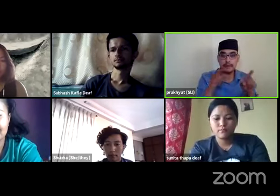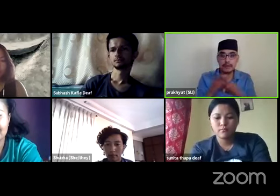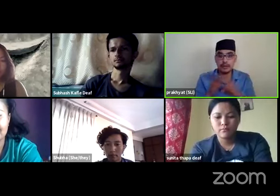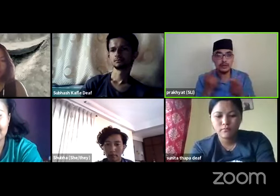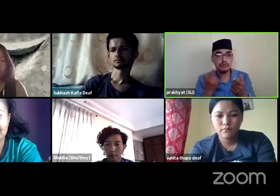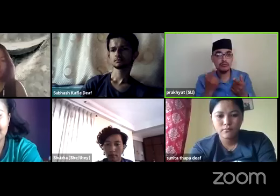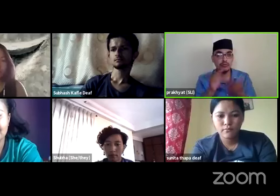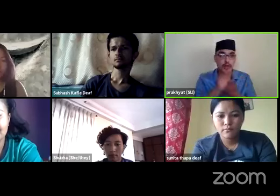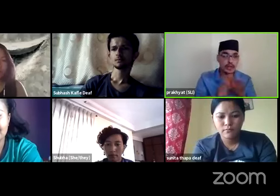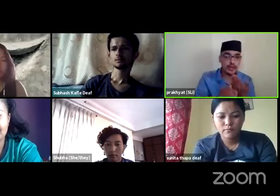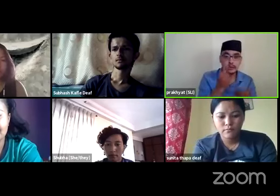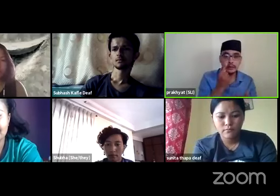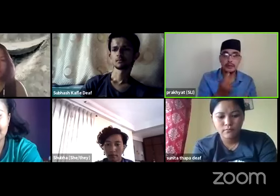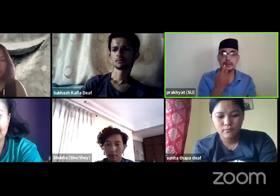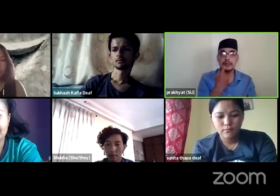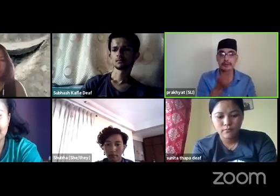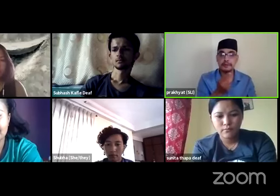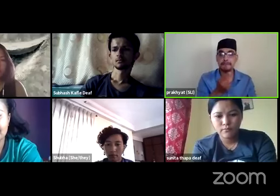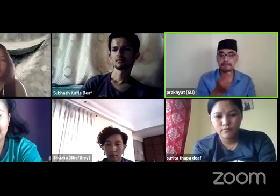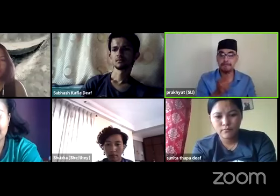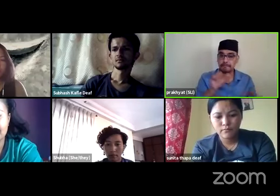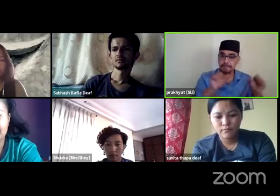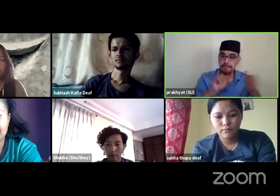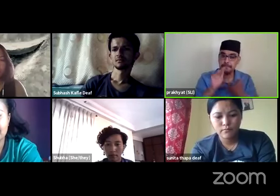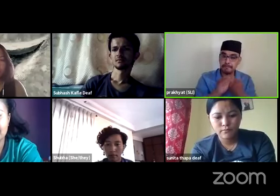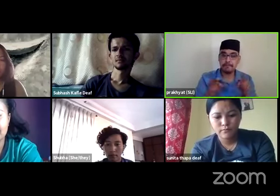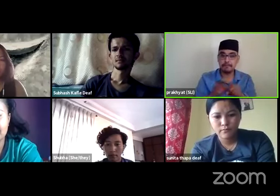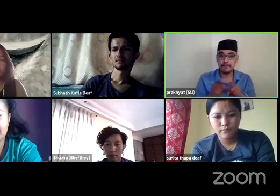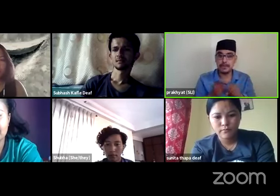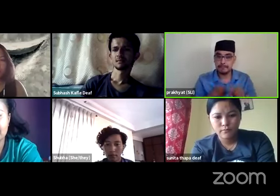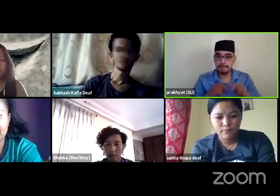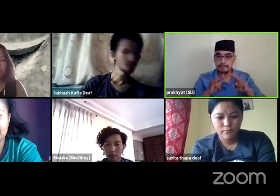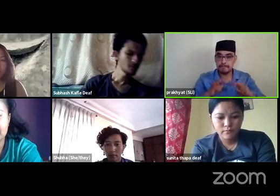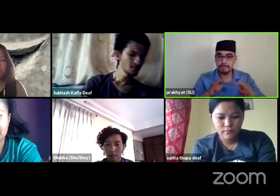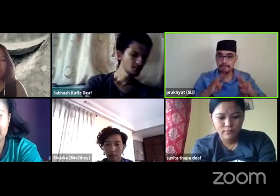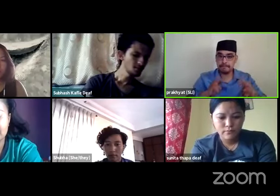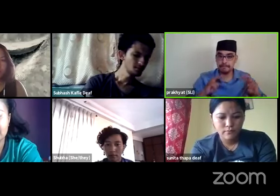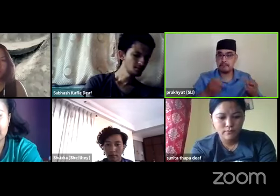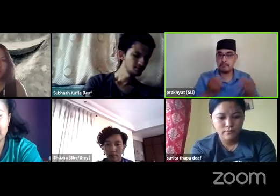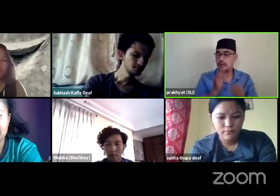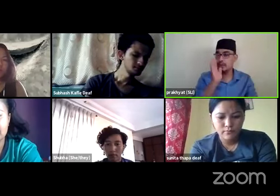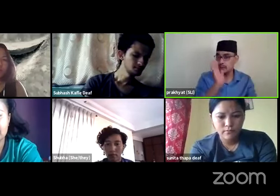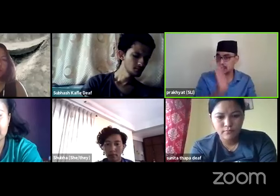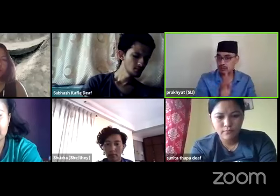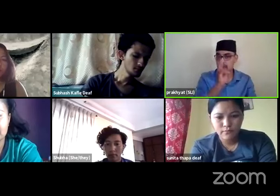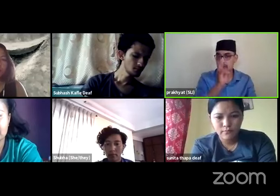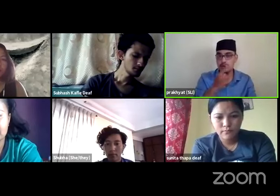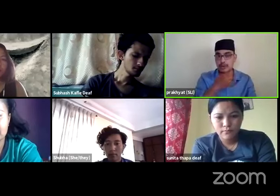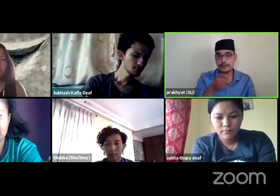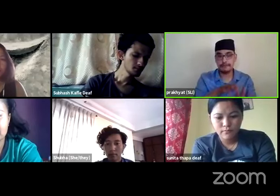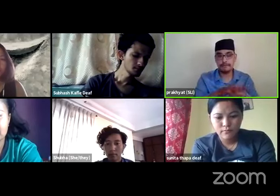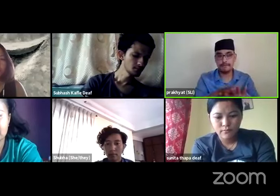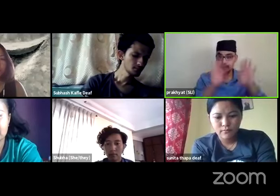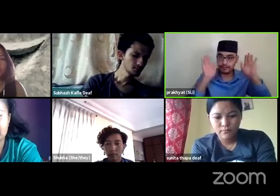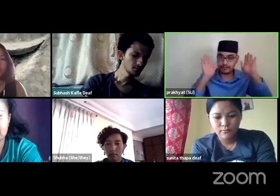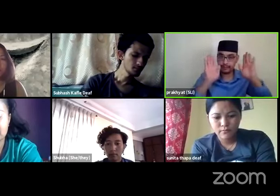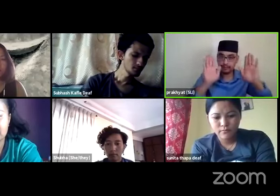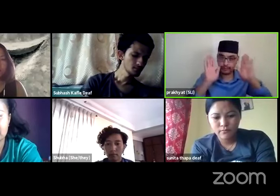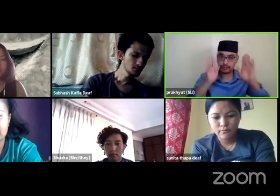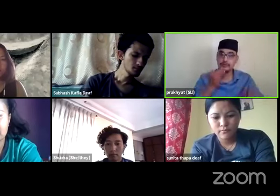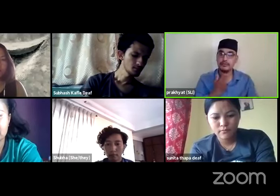पहुँच भन्ने किसिमको कुरामा चाहिँ जुन किसिमको यो हामीले एउटा चाहिँ रिसर्च गर्यौँ त्यो त्यसको लागि चाहिँ एकदम धन्यवाद दिन चाहन्छु